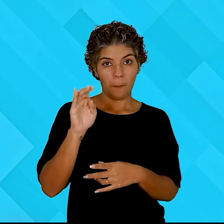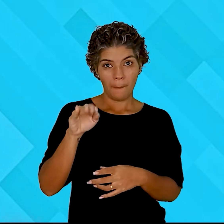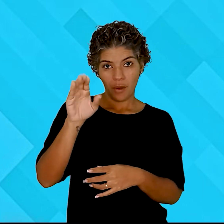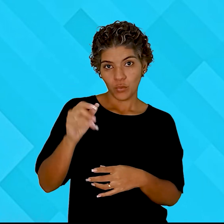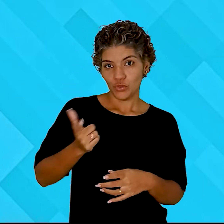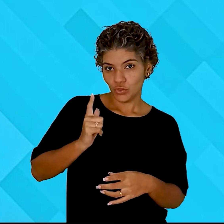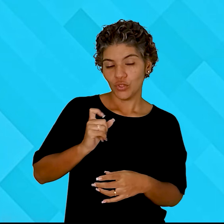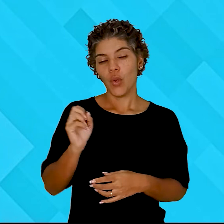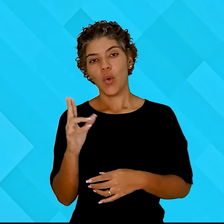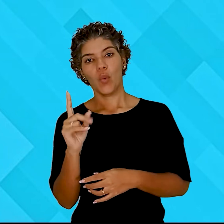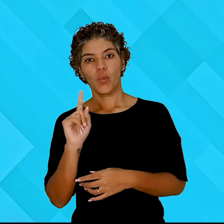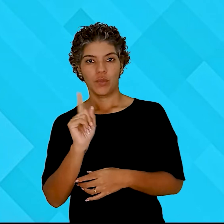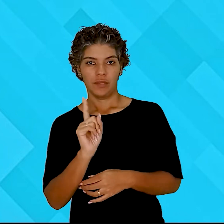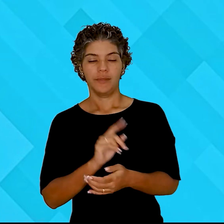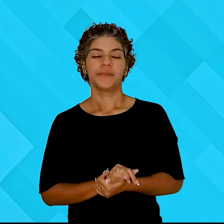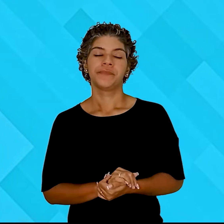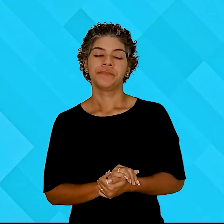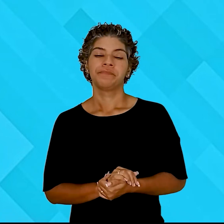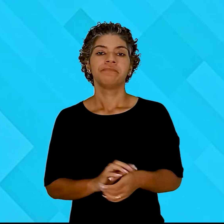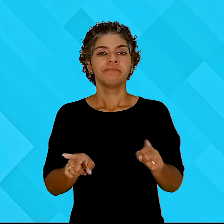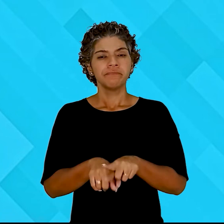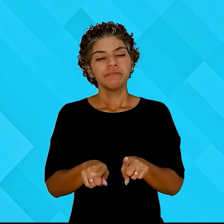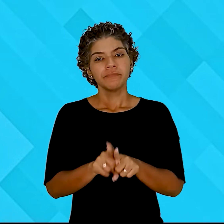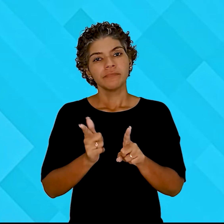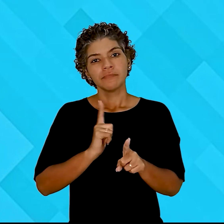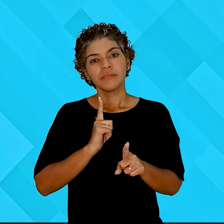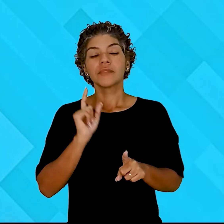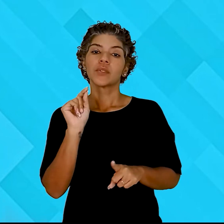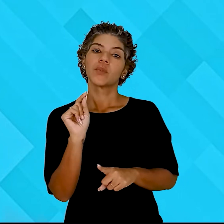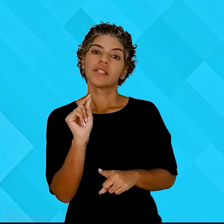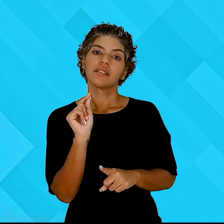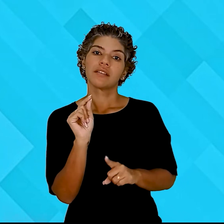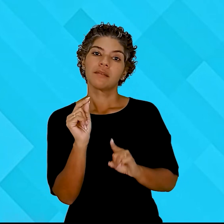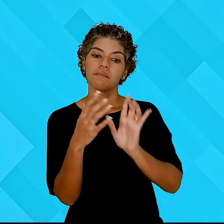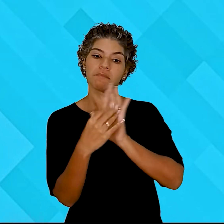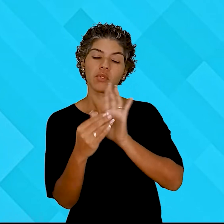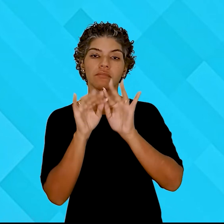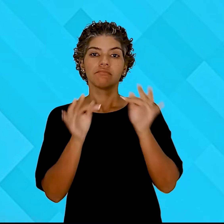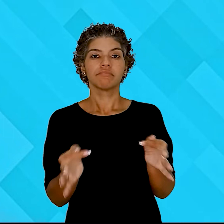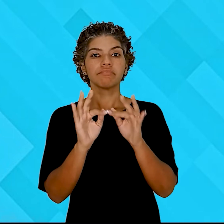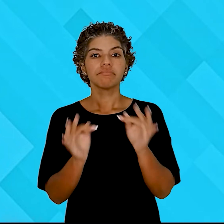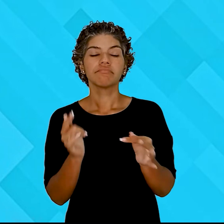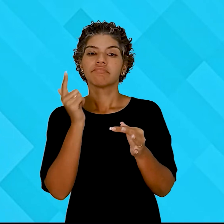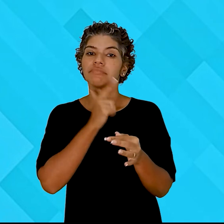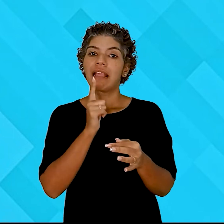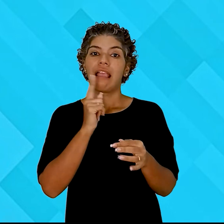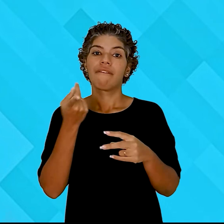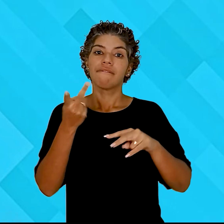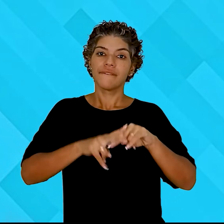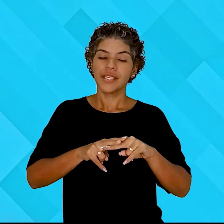se aplicando na sua instituição. A gente tem um modelo simplificado de tributação, ele é fixo e mais baixo, que a gente